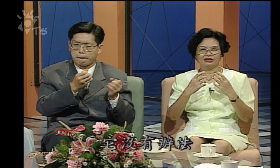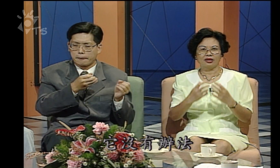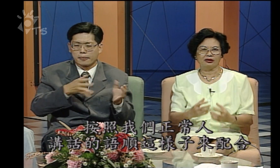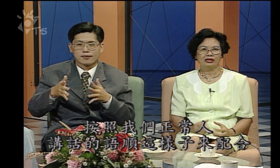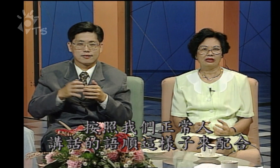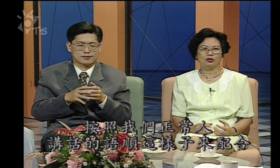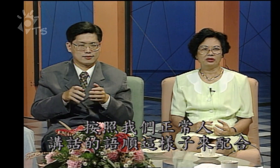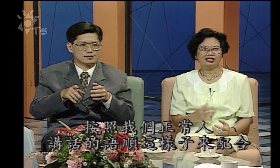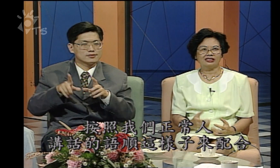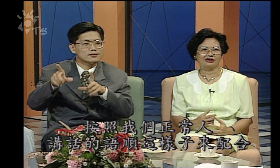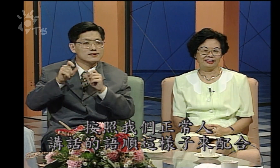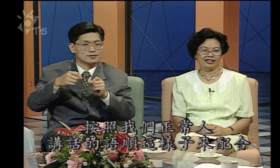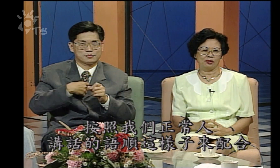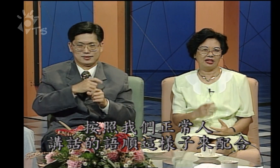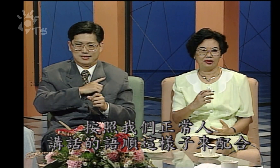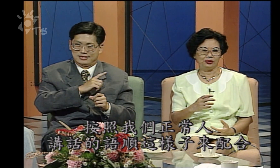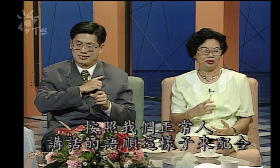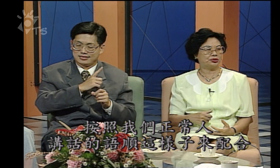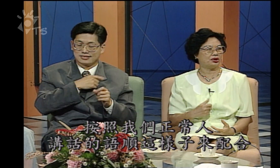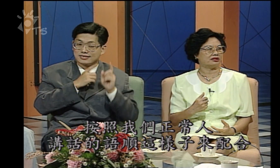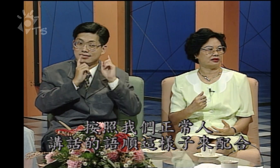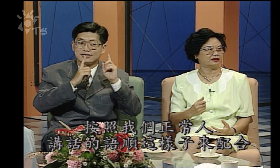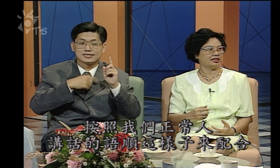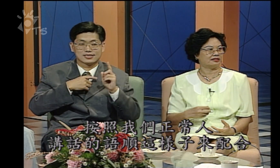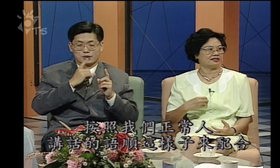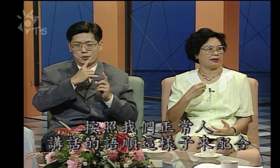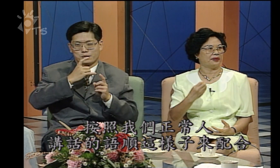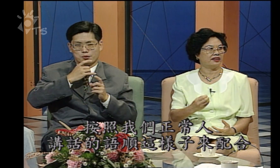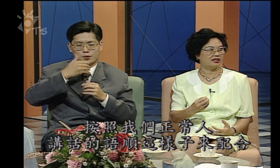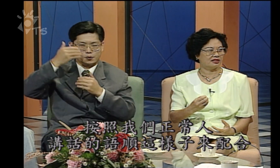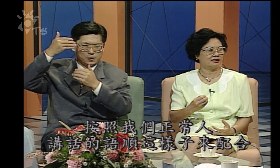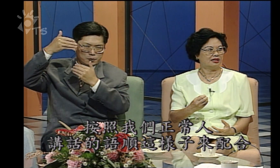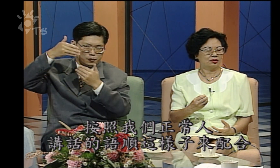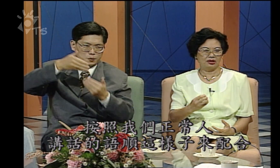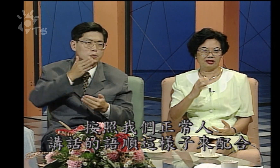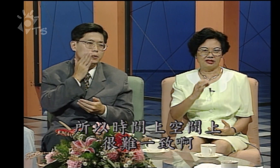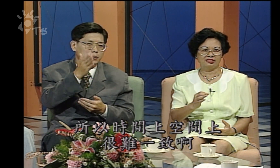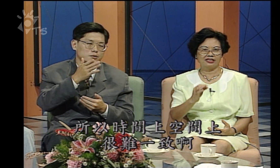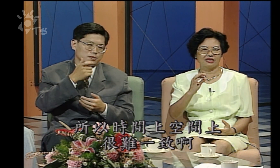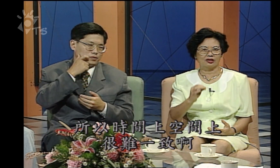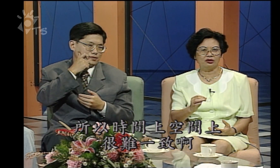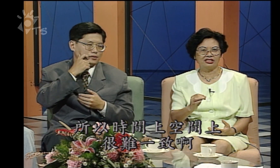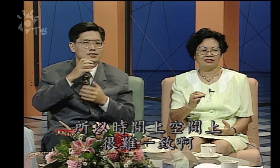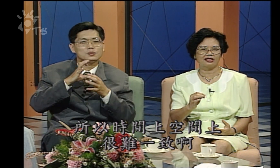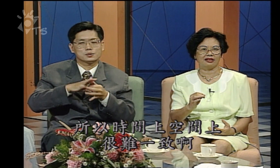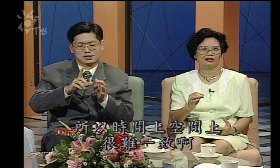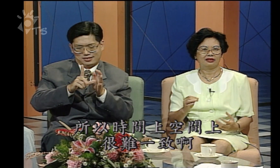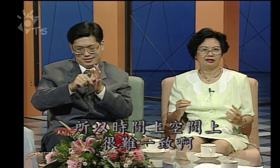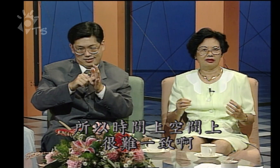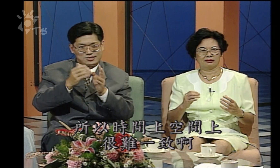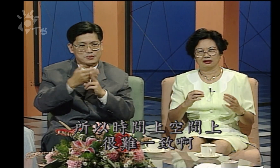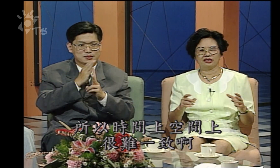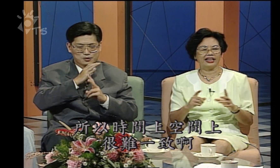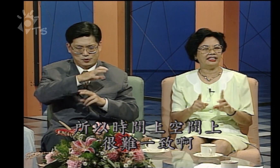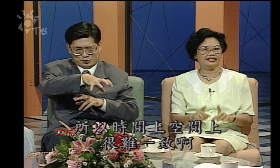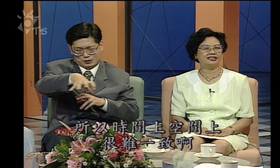照我们正常人讲话的语顺这样子来配合，所以时间上、空间上，那很难一致